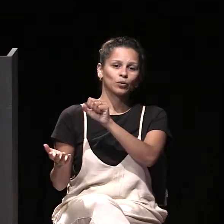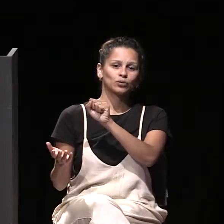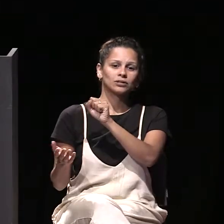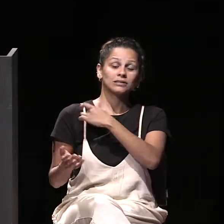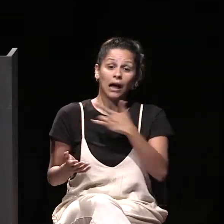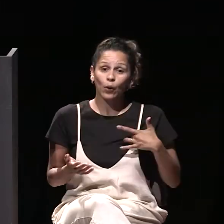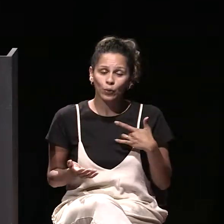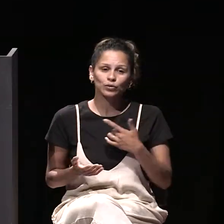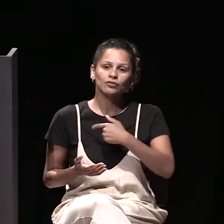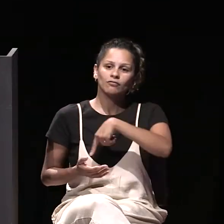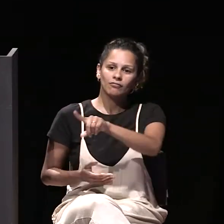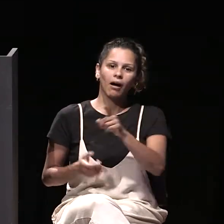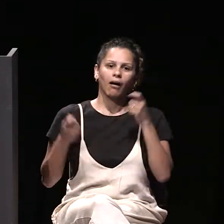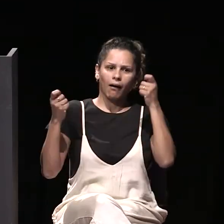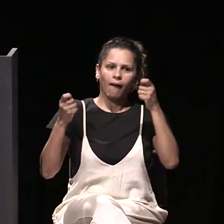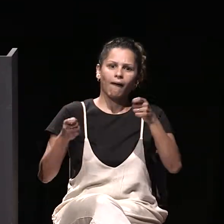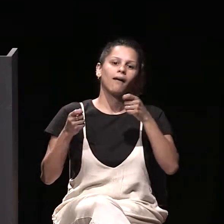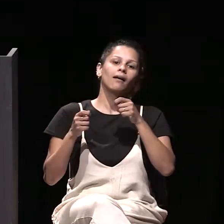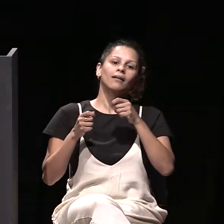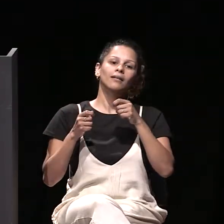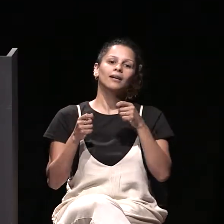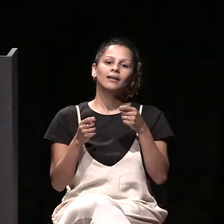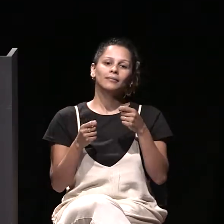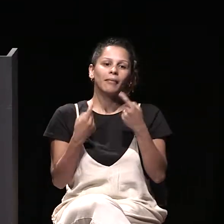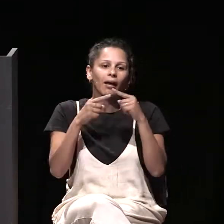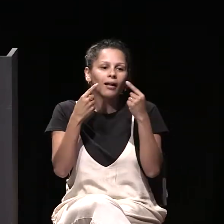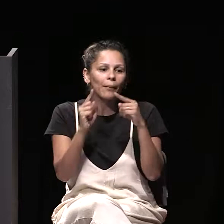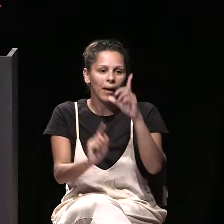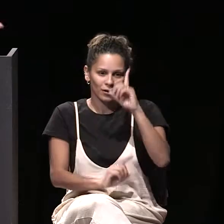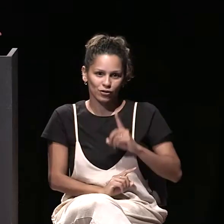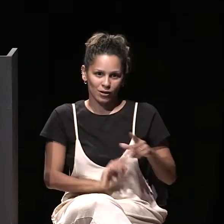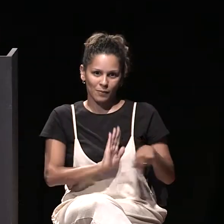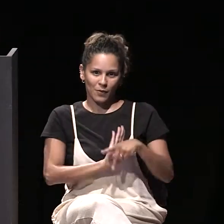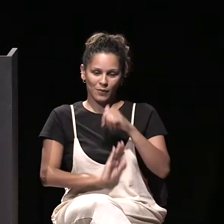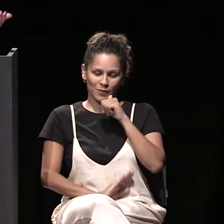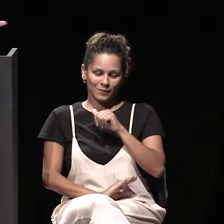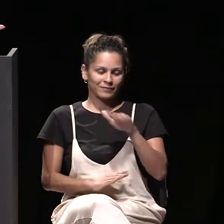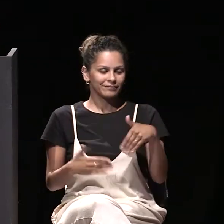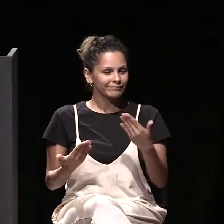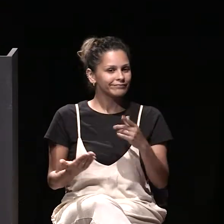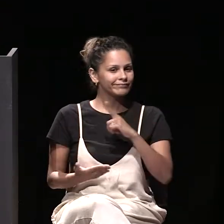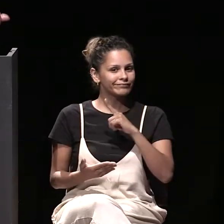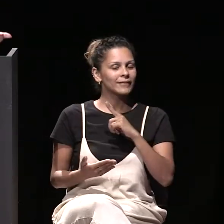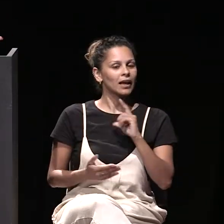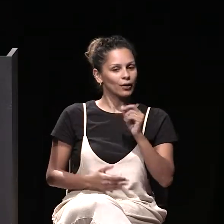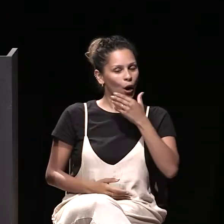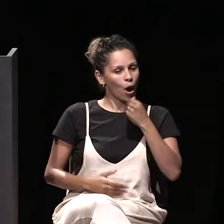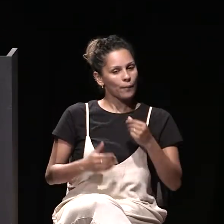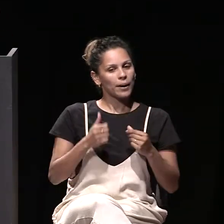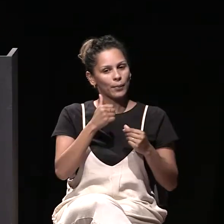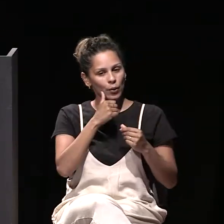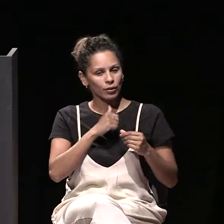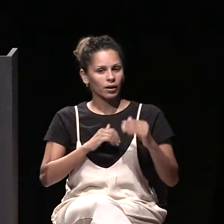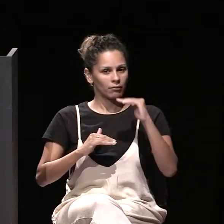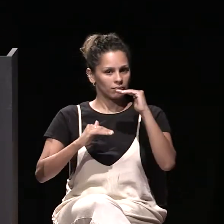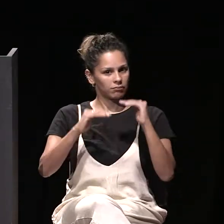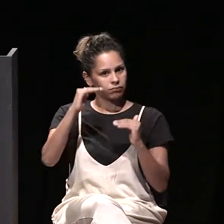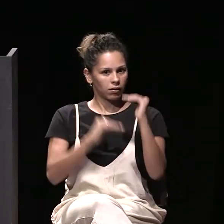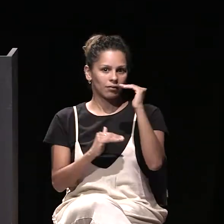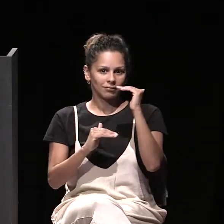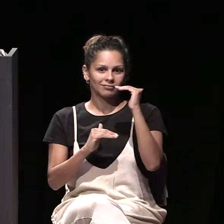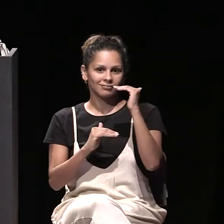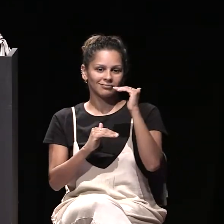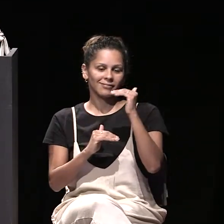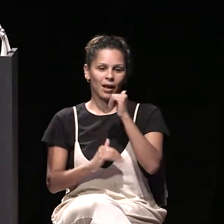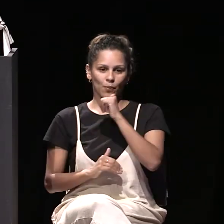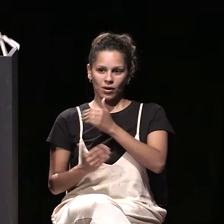reivindicar esses direitos. Então, há uma desigualdade, a mulher é responsável pela anticoncepção, pela reprodução, ou